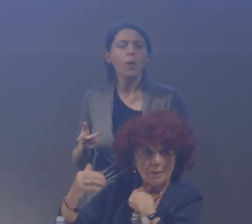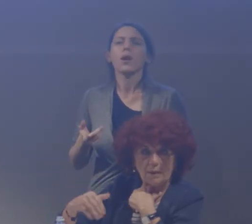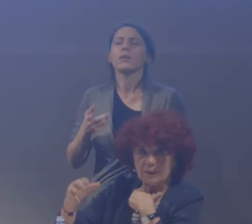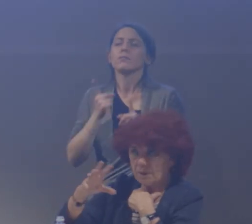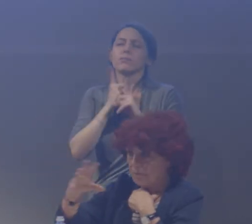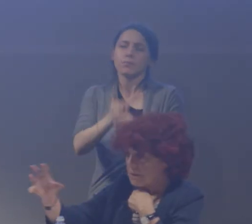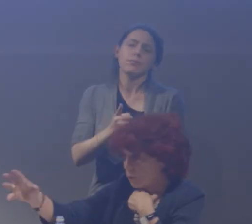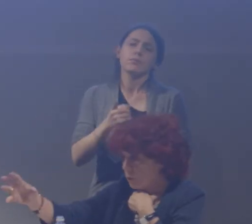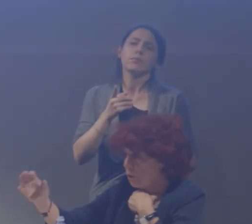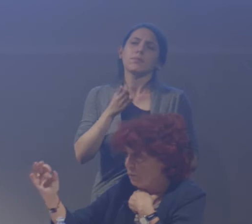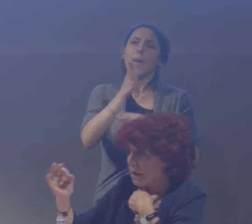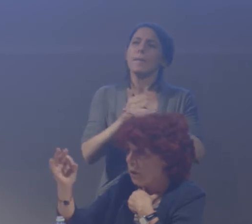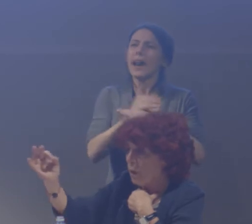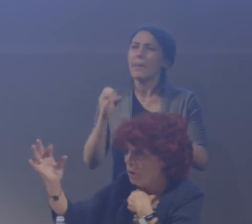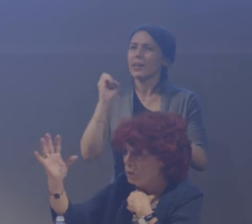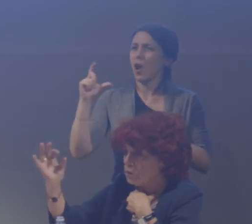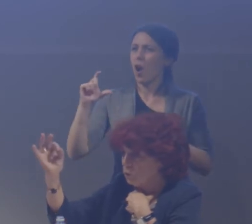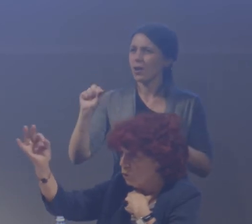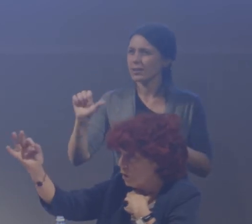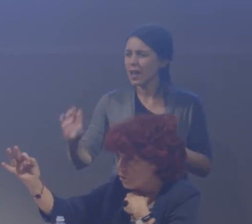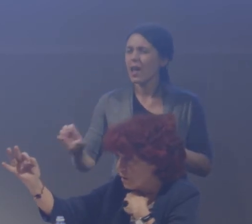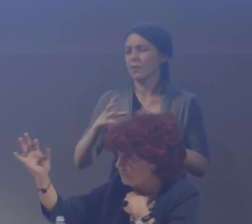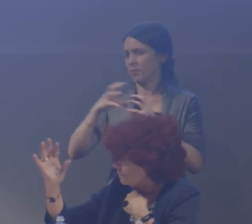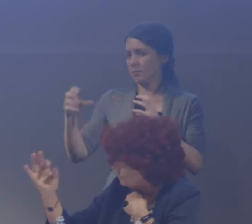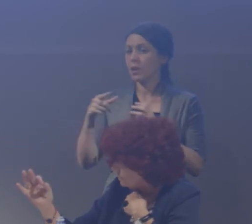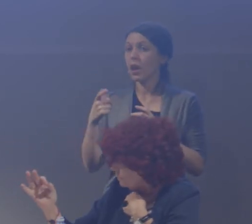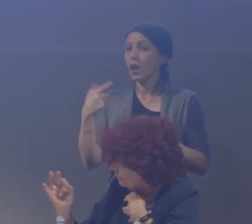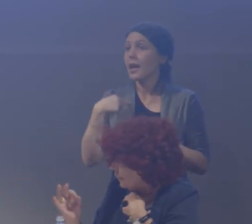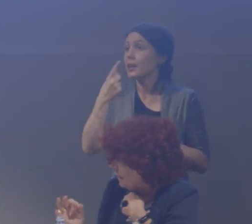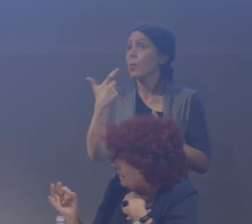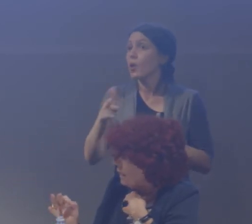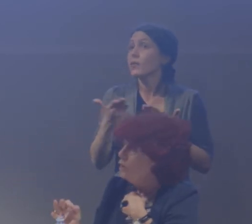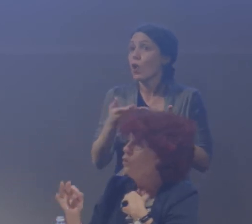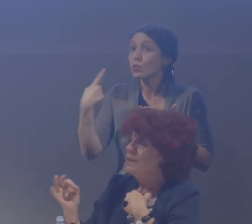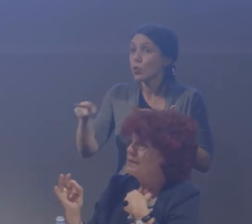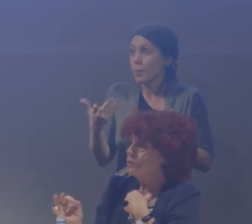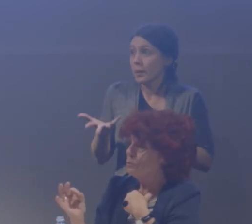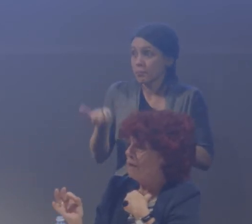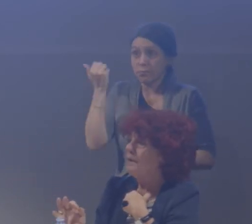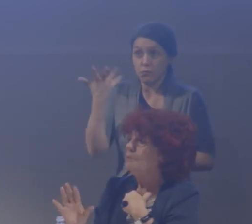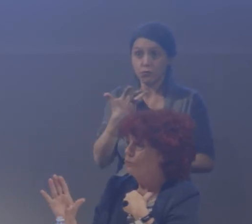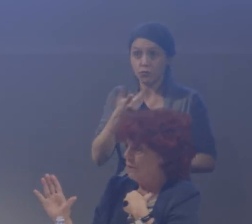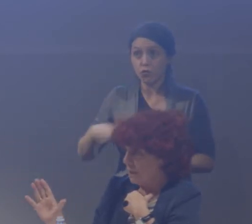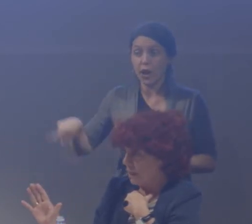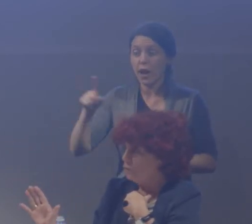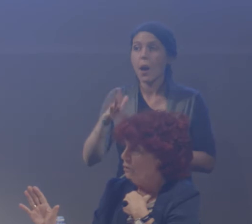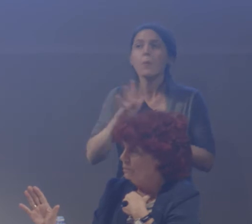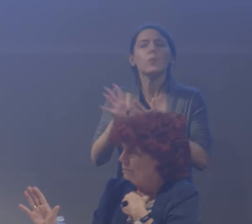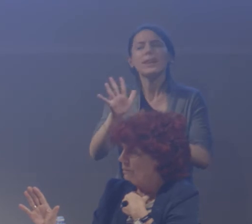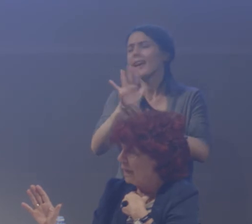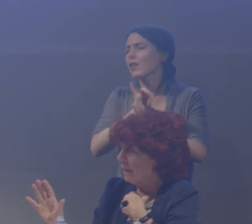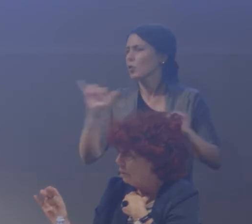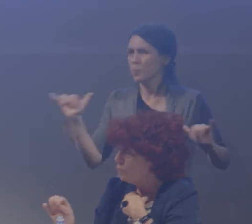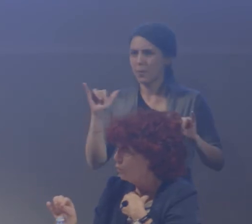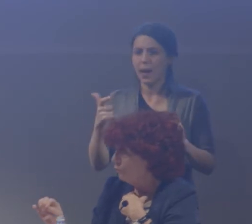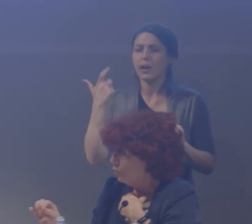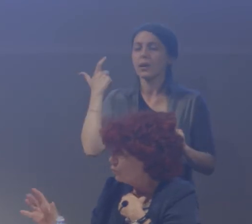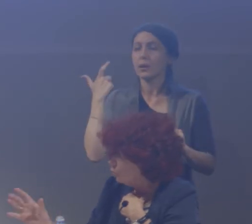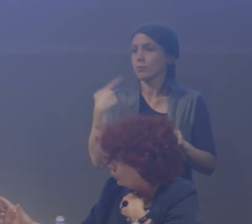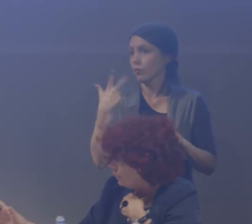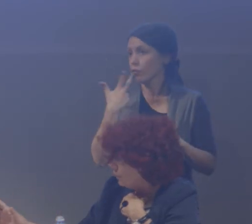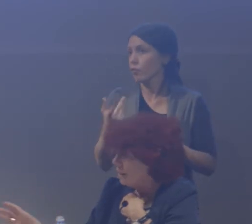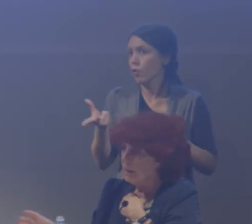OCSE e ai parametri PISA. Lo dico perché quello è uno studio che c'è, che non è stato mai pubblicato, anche questo